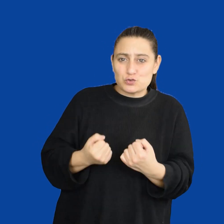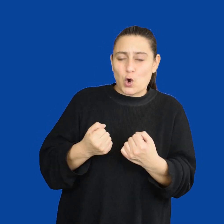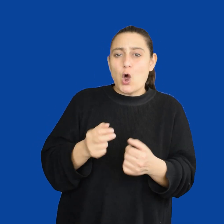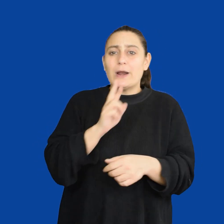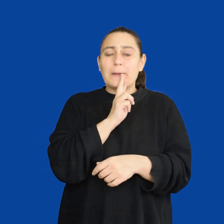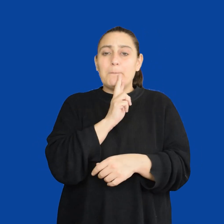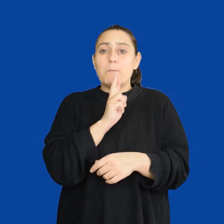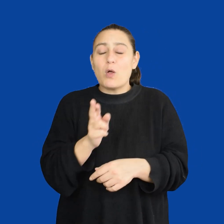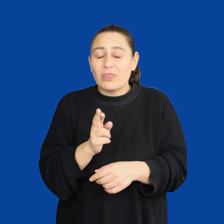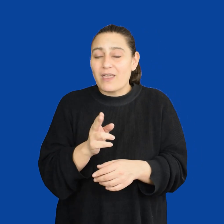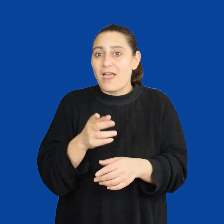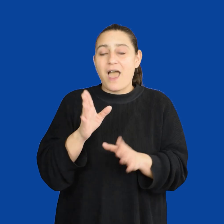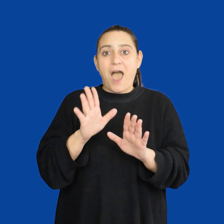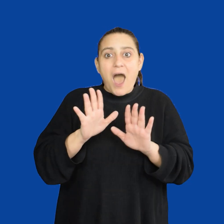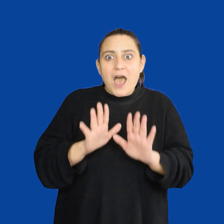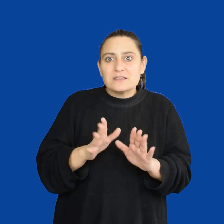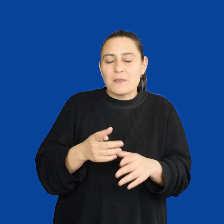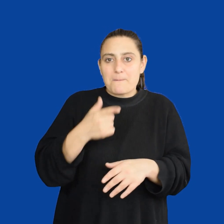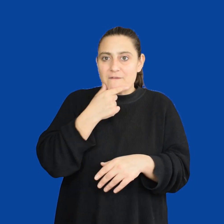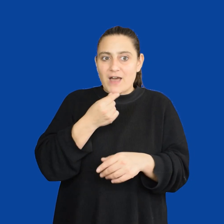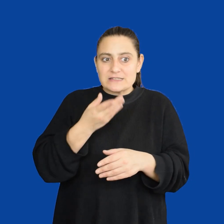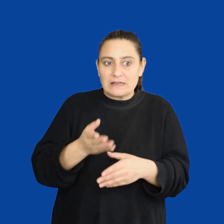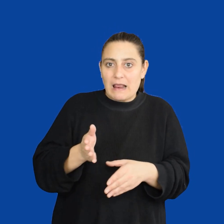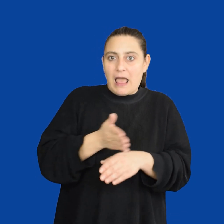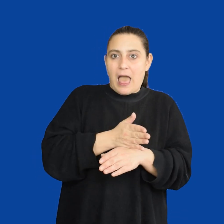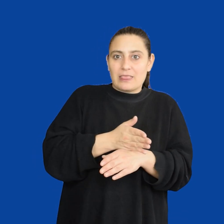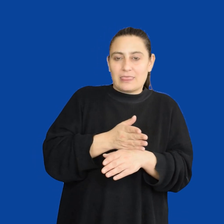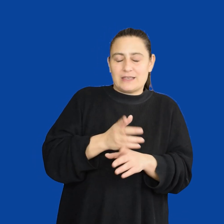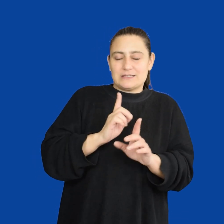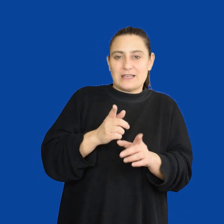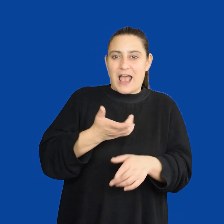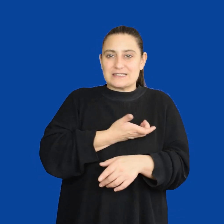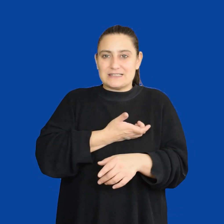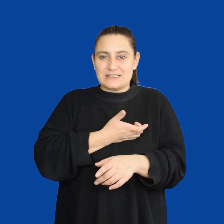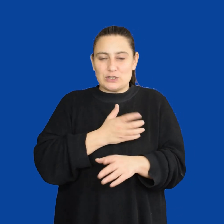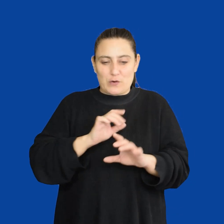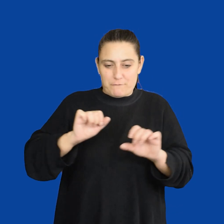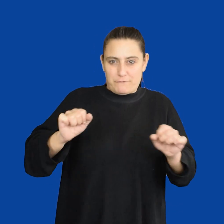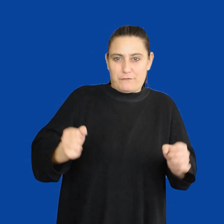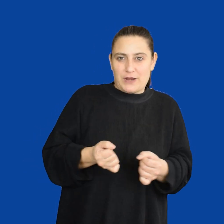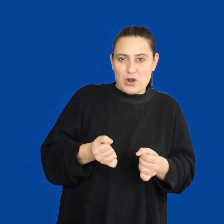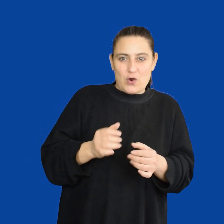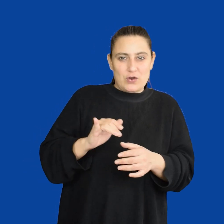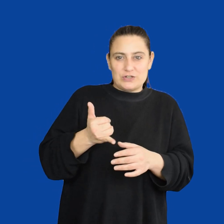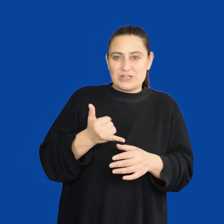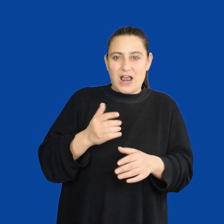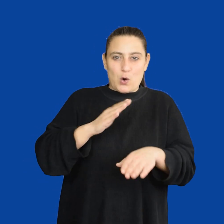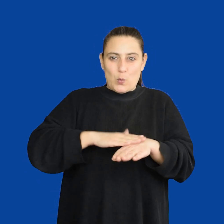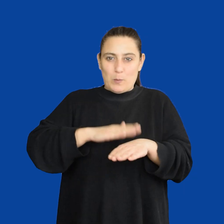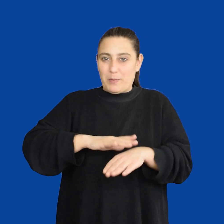él responde, para condicionar a aquellos que iban a ser los ejecutores materiales de las operaciones.